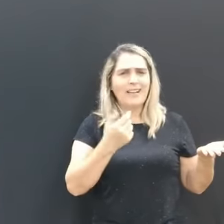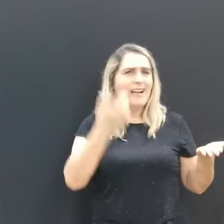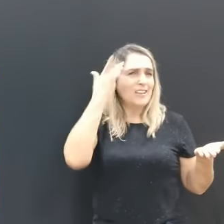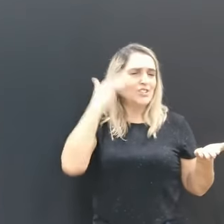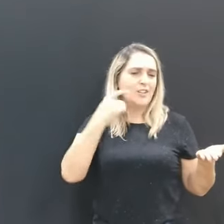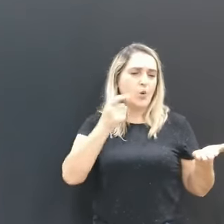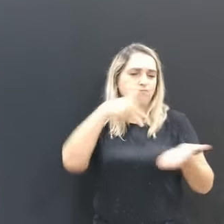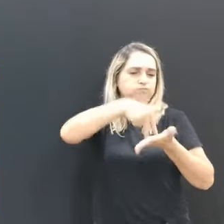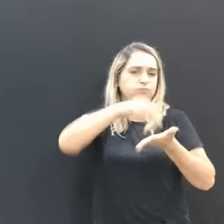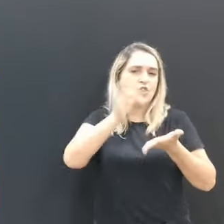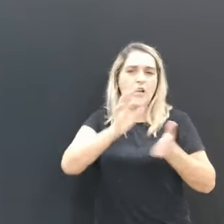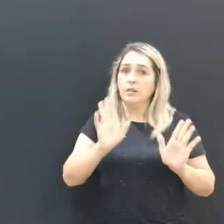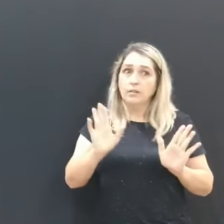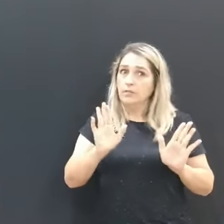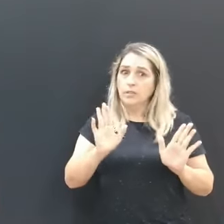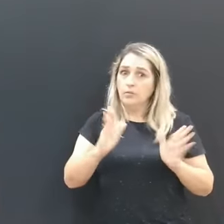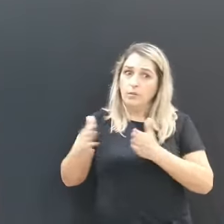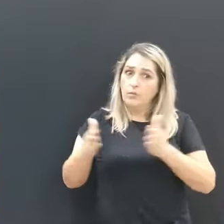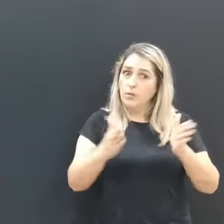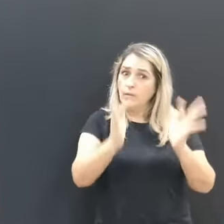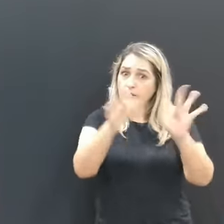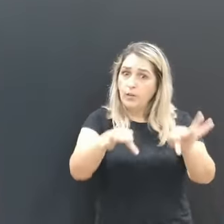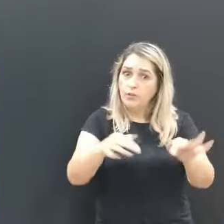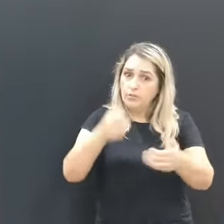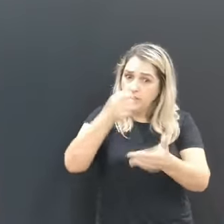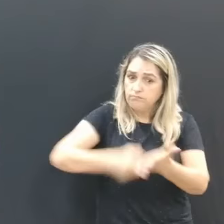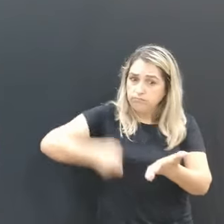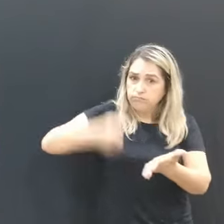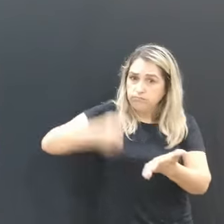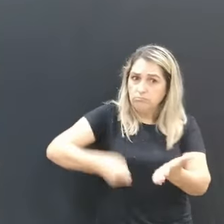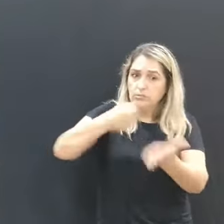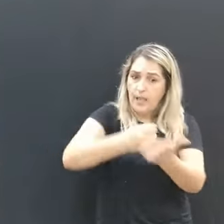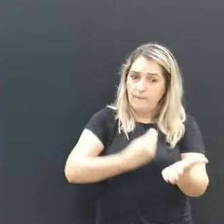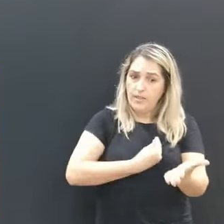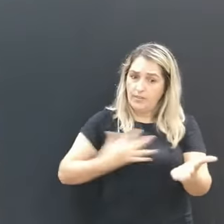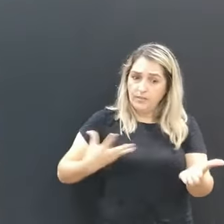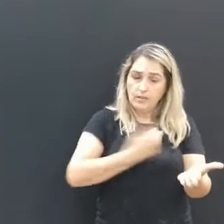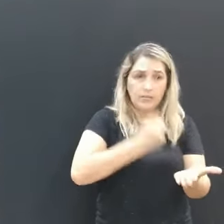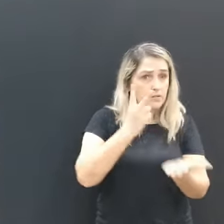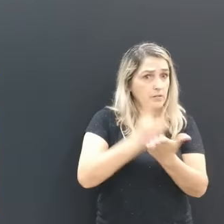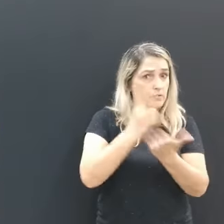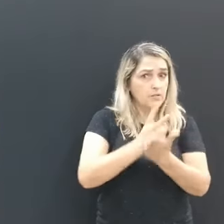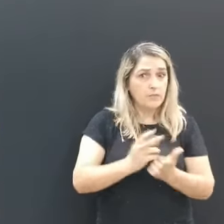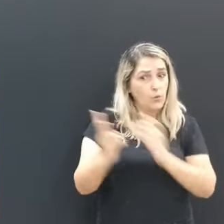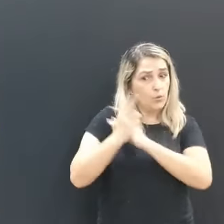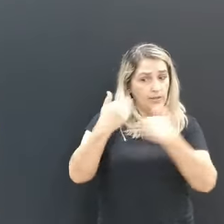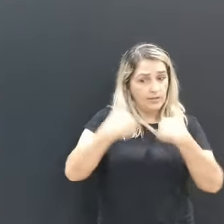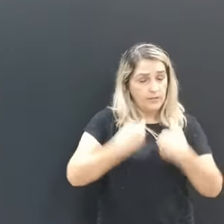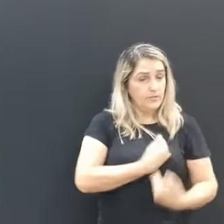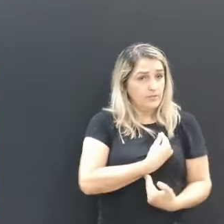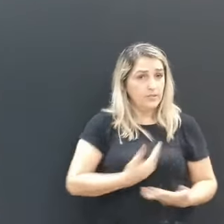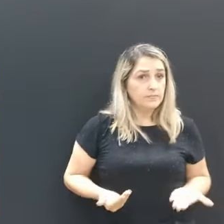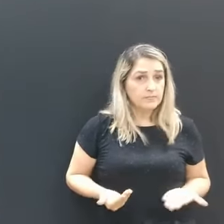nos mostrar coisas atraentes do mundo. E devemos tomar cuidado com os nossos caminhos, com a